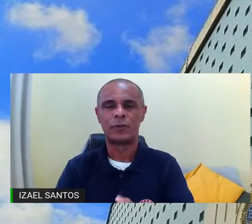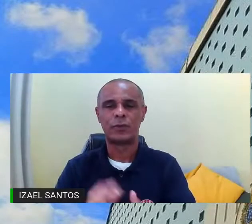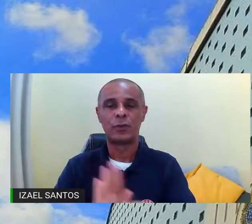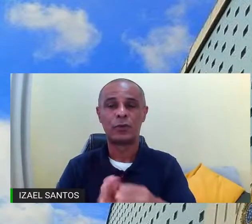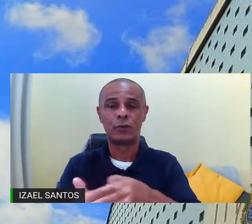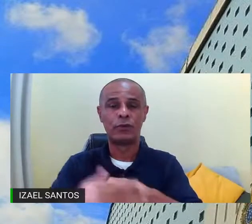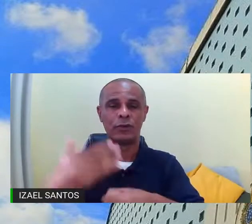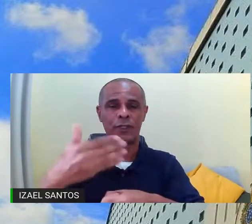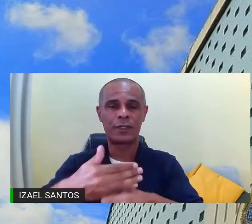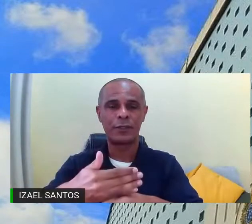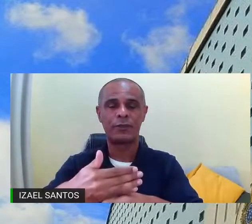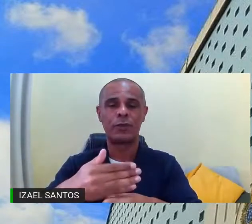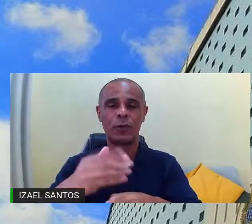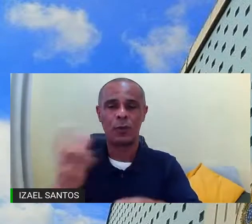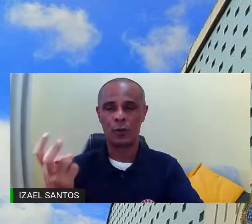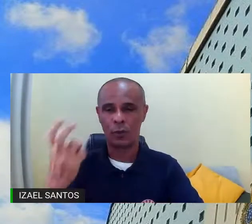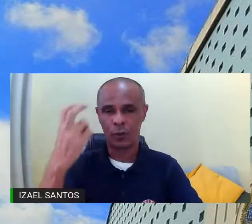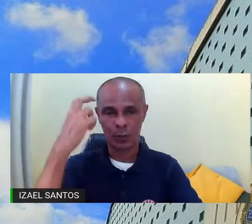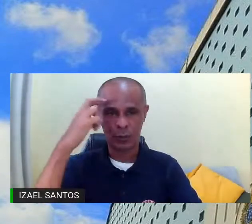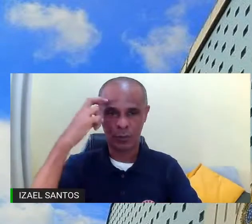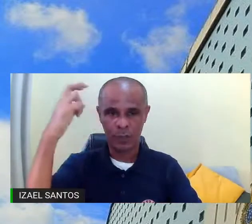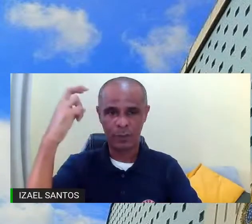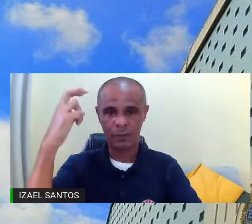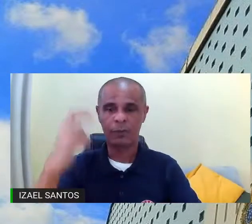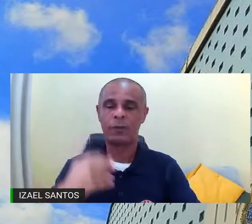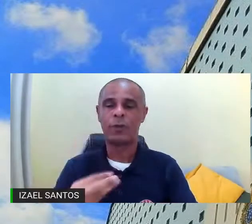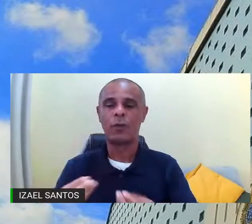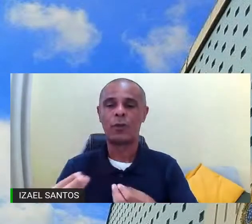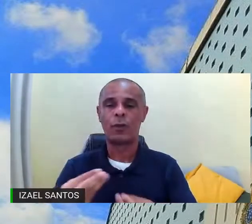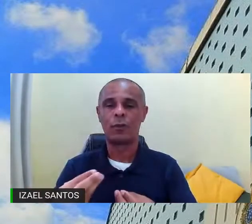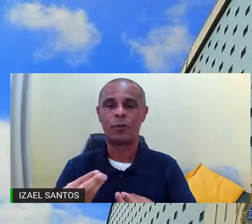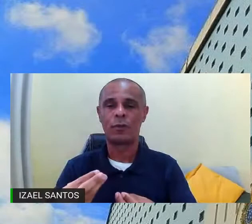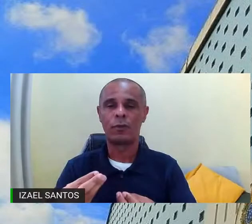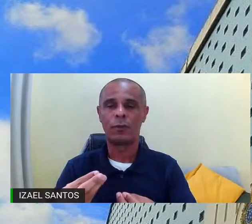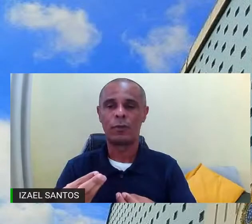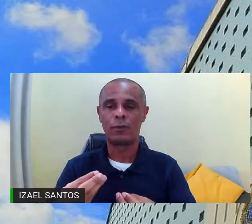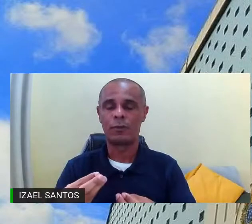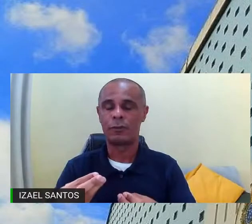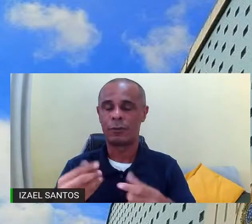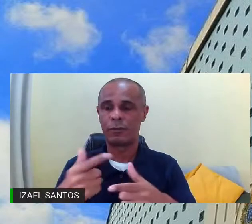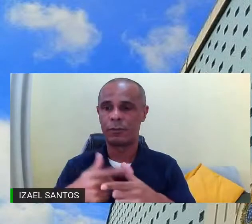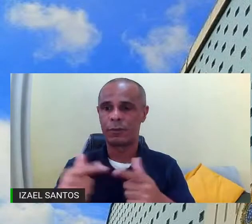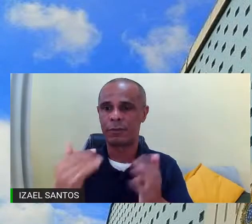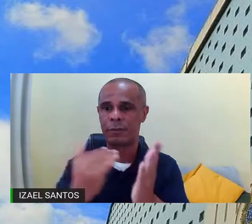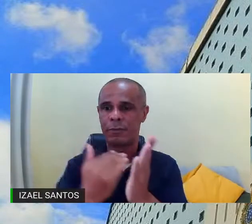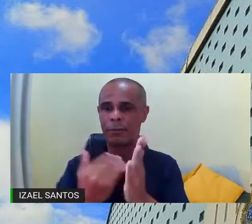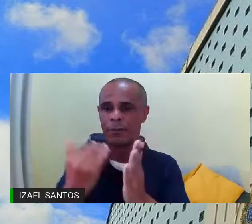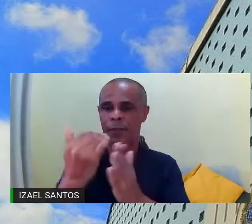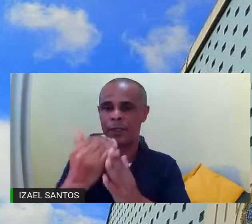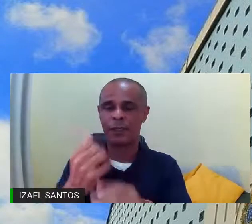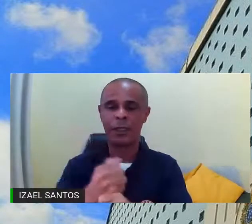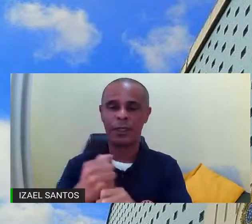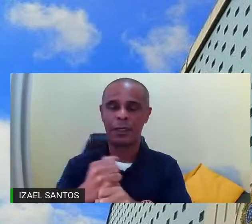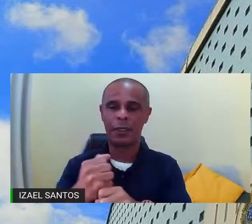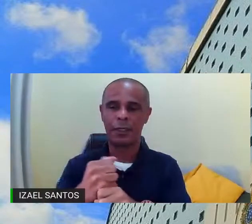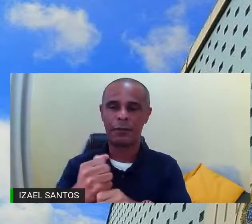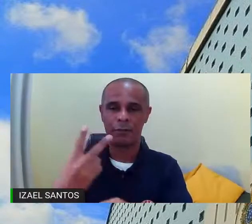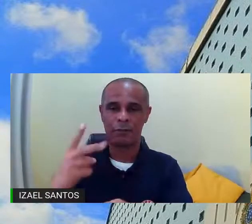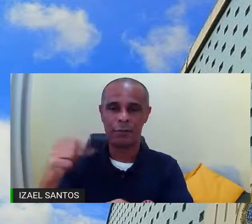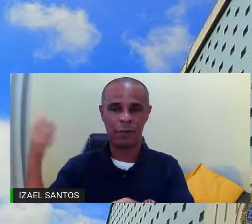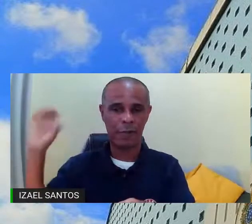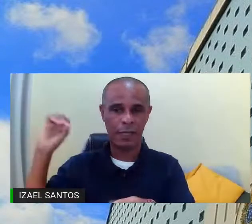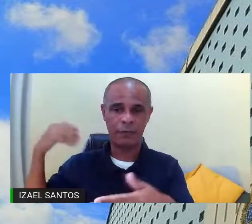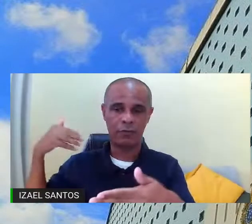cultural, viu como consumação de seus piores pesadelos as últimas décadas no país, com